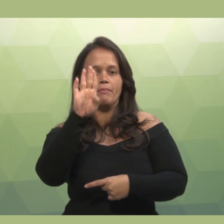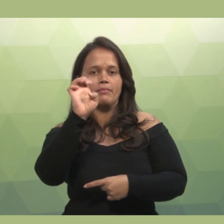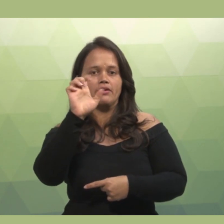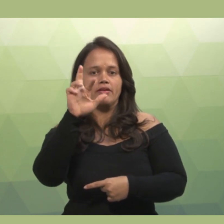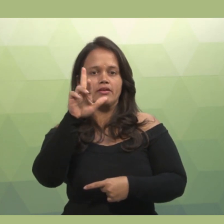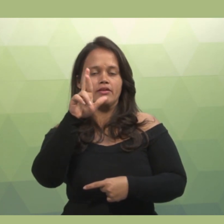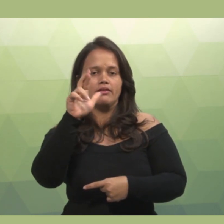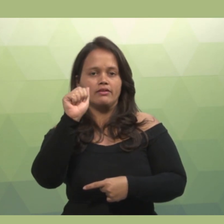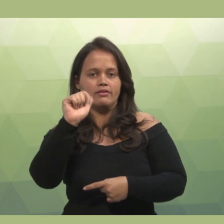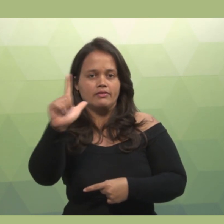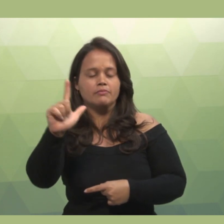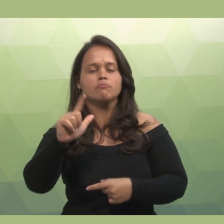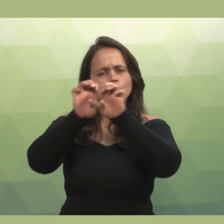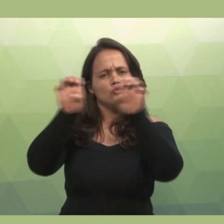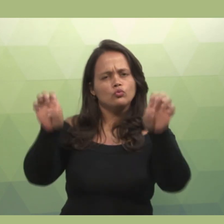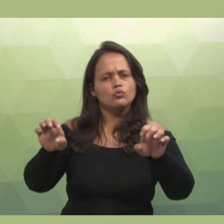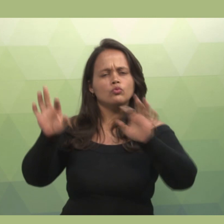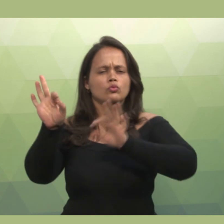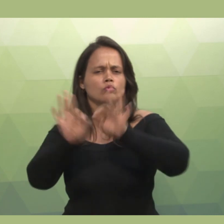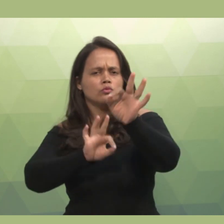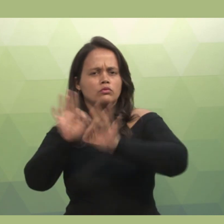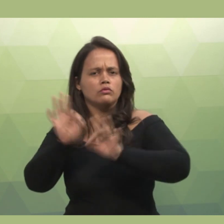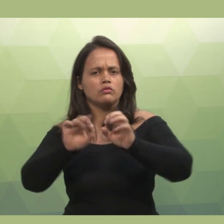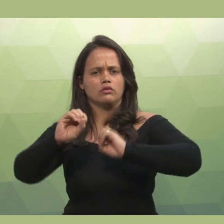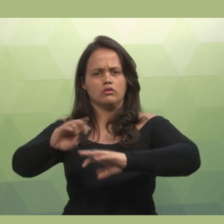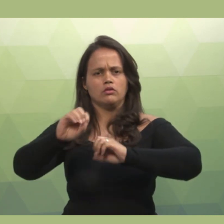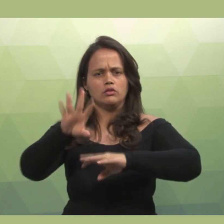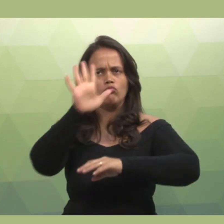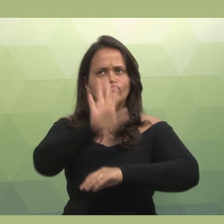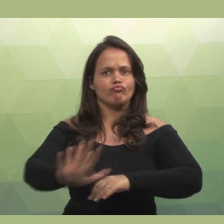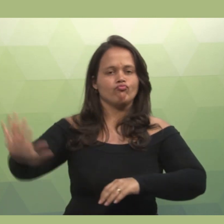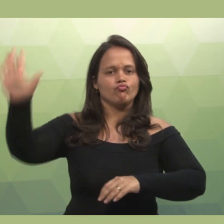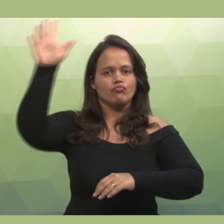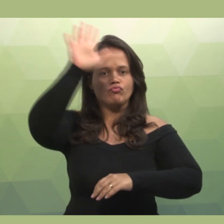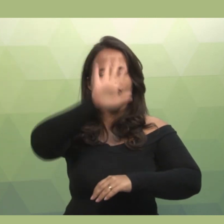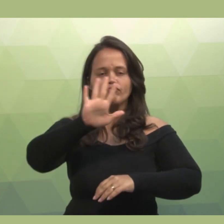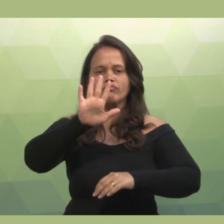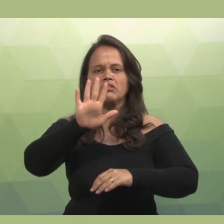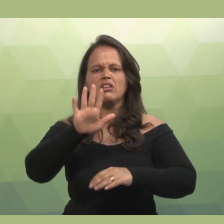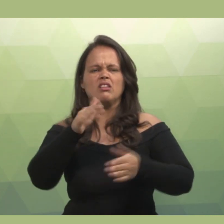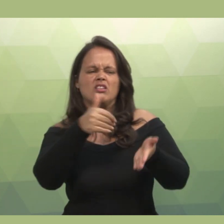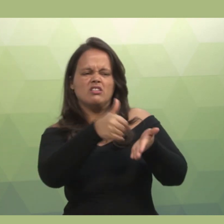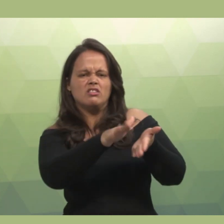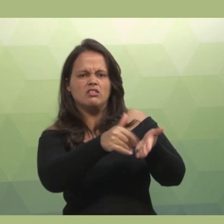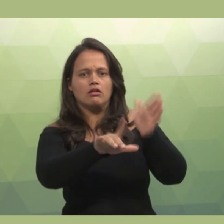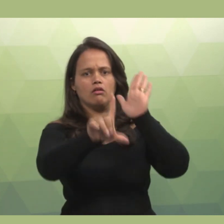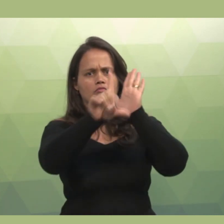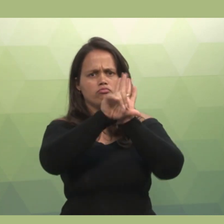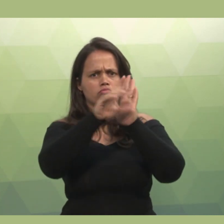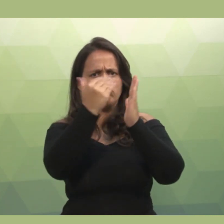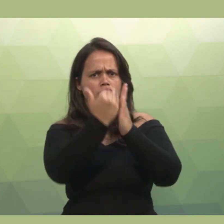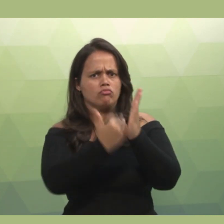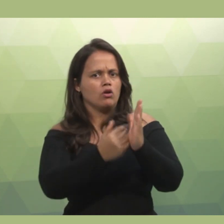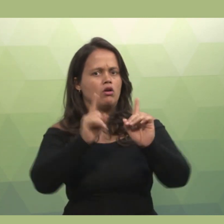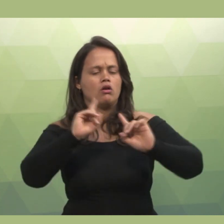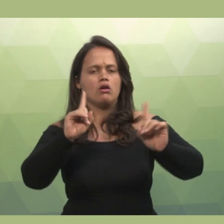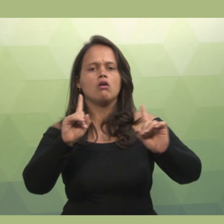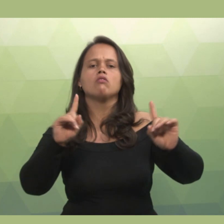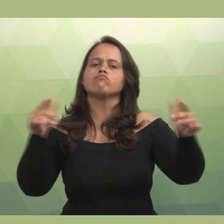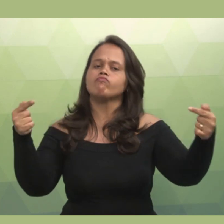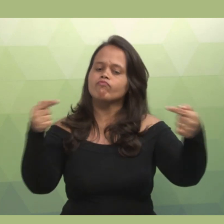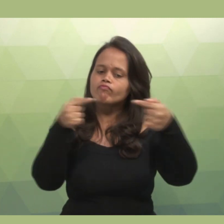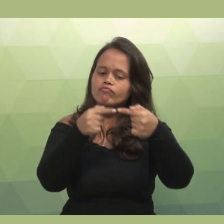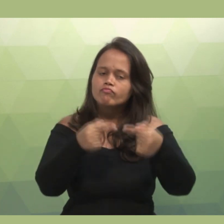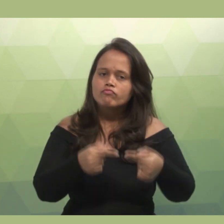educação nacional não dispensam a legislação como fio condutor, como institucionalização das políticas oficiais.